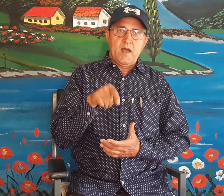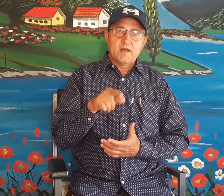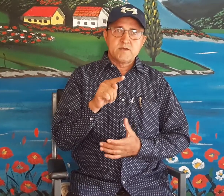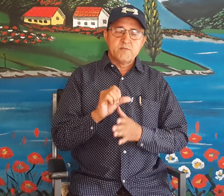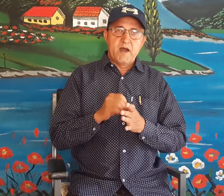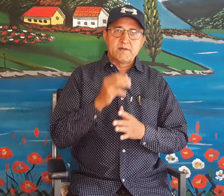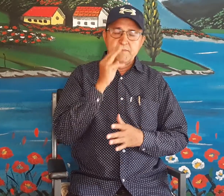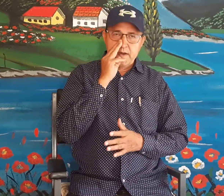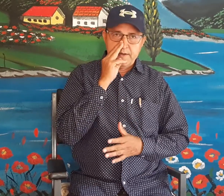आजको पाठमा